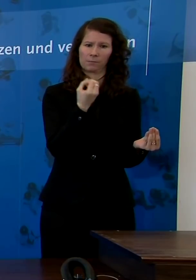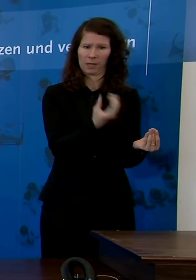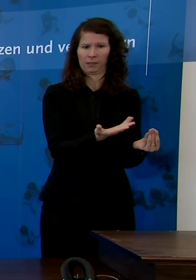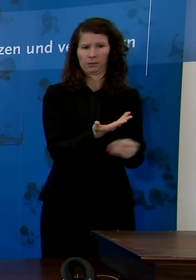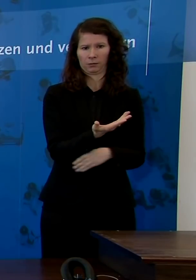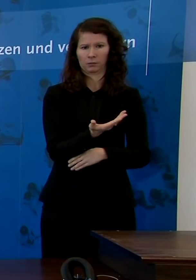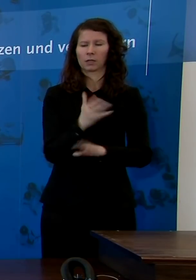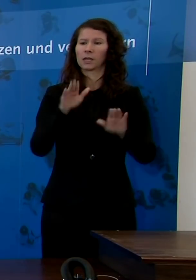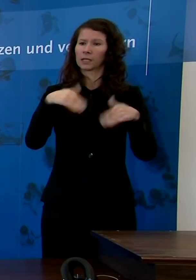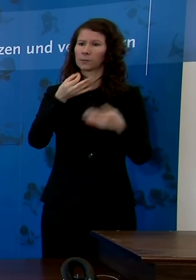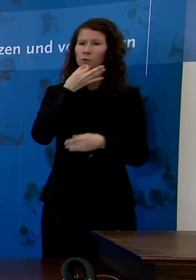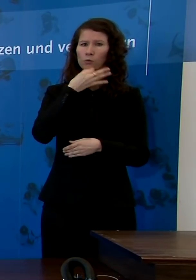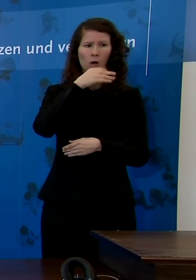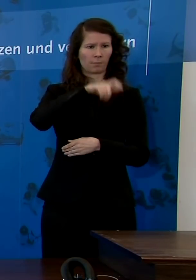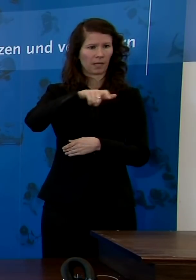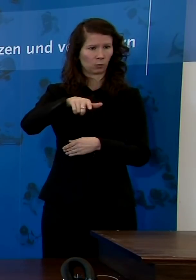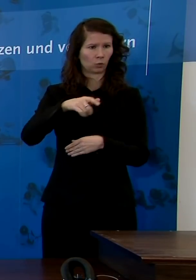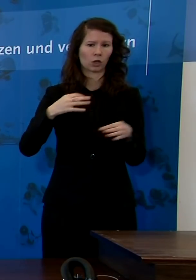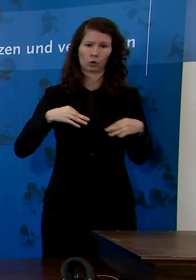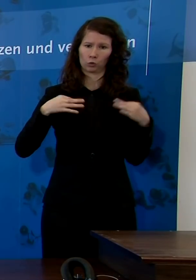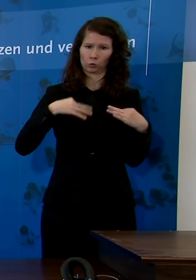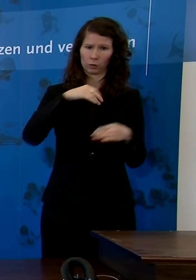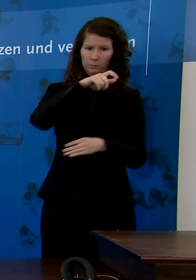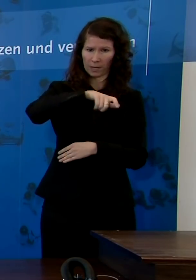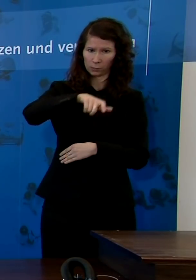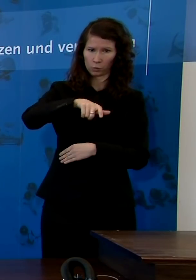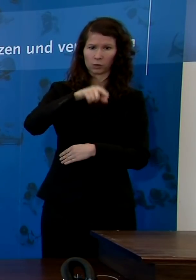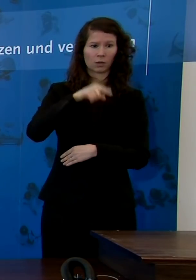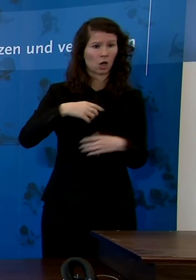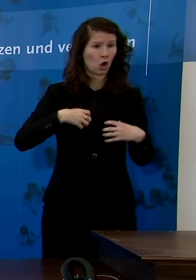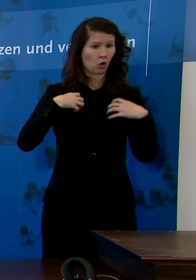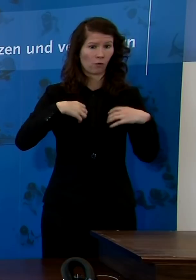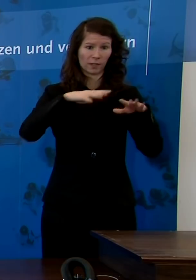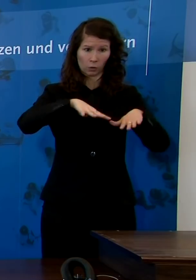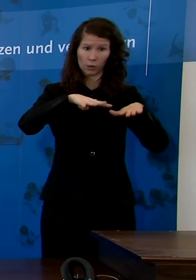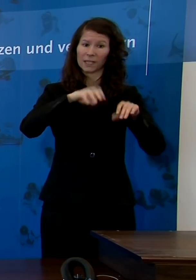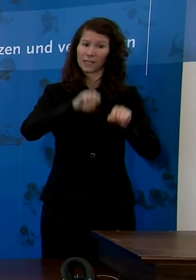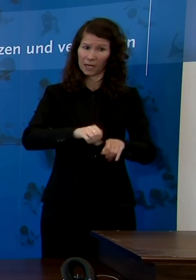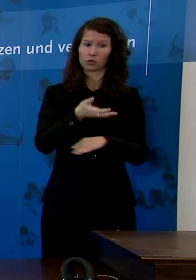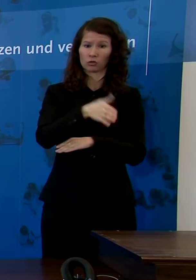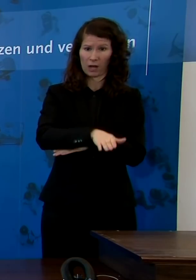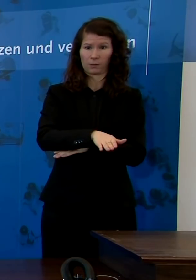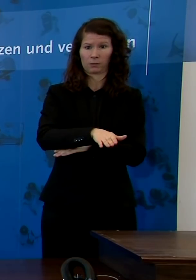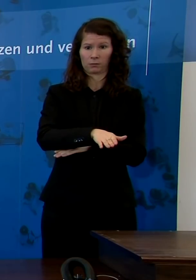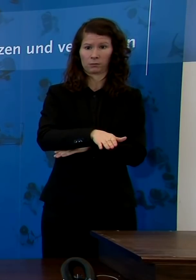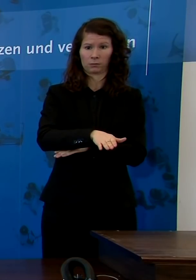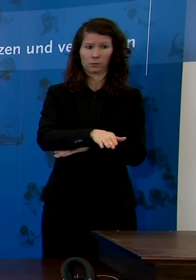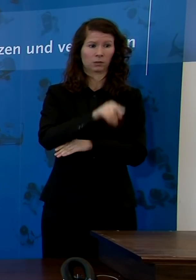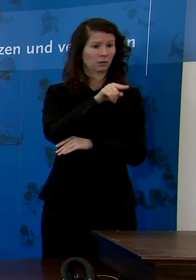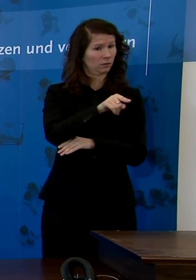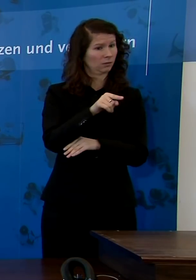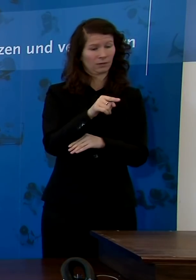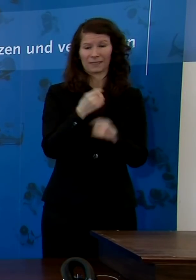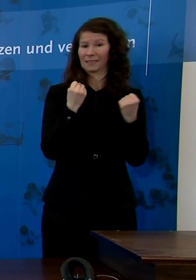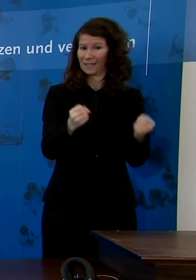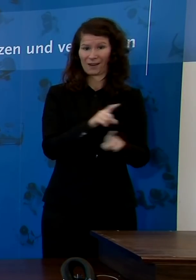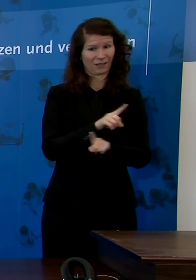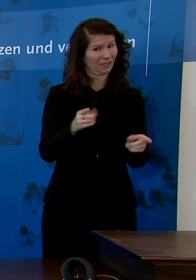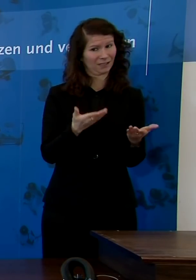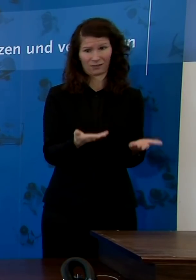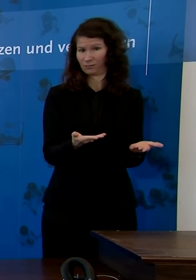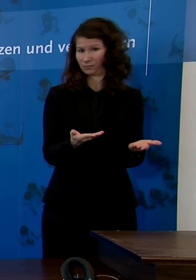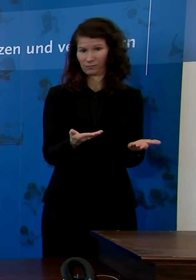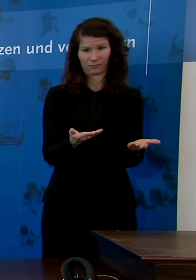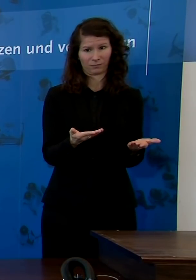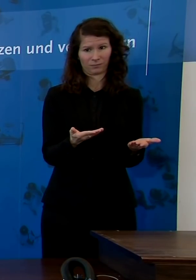gibt auch jüngere Menschen und gesunde Menschen, die an Covid-19 sterben können. Das passiert selten, nach allem,